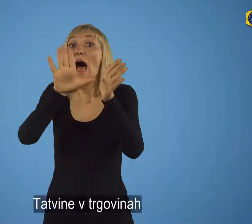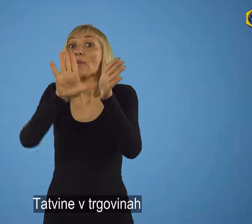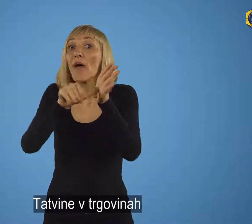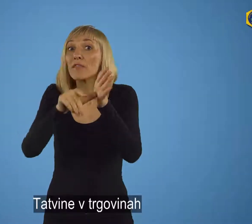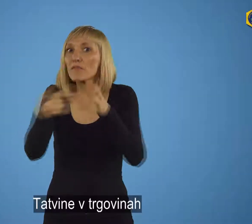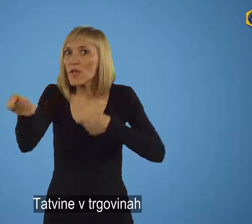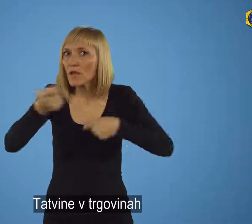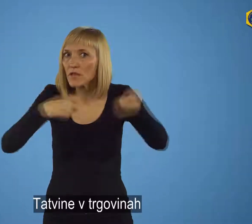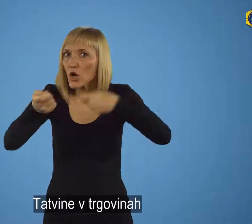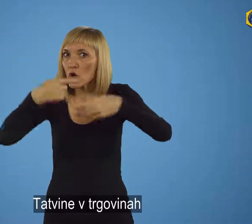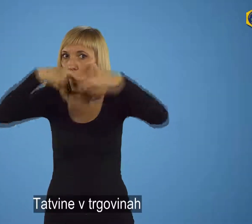Tatvine v trgovinah.